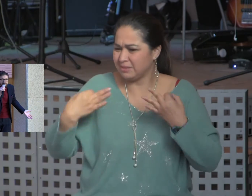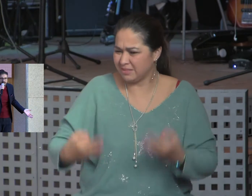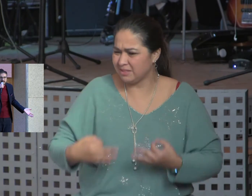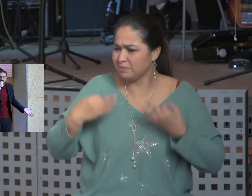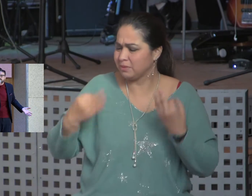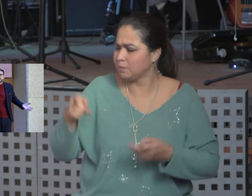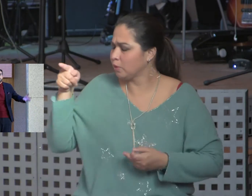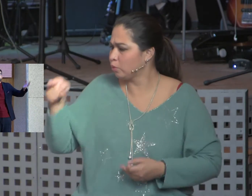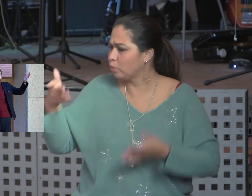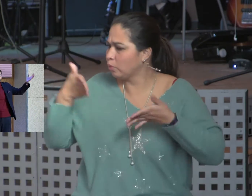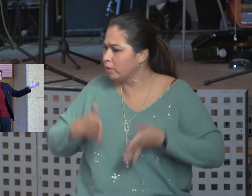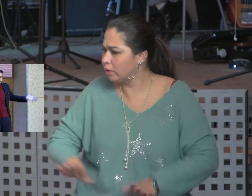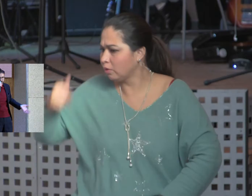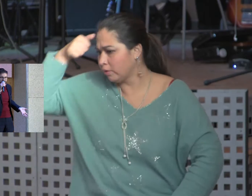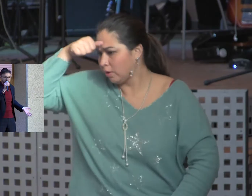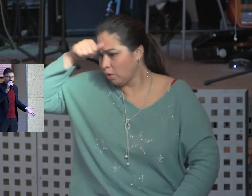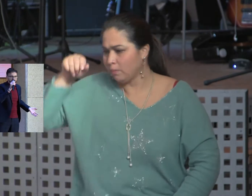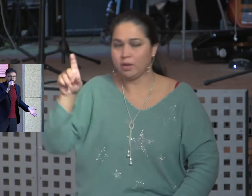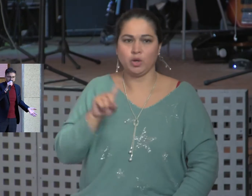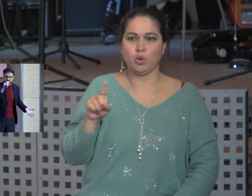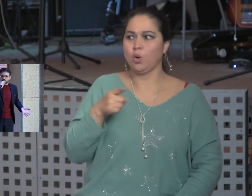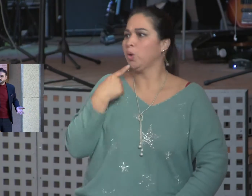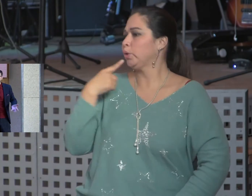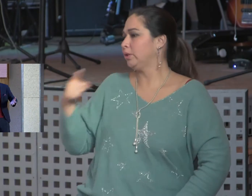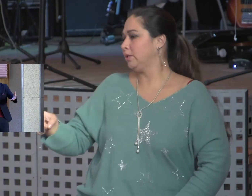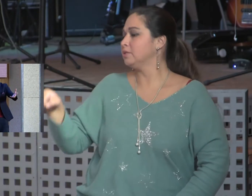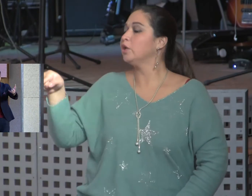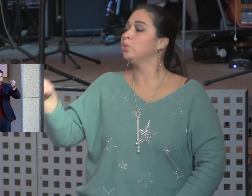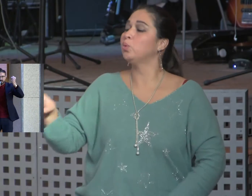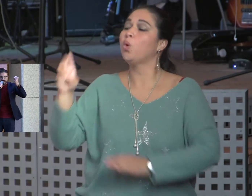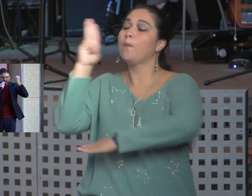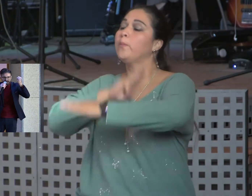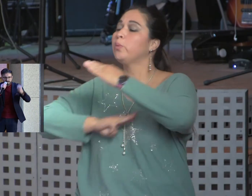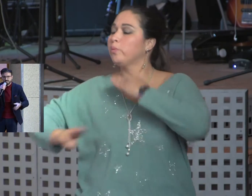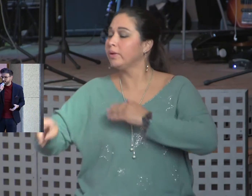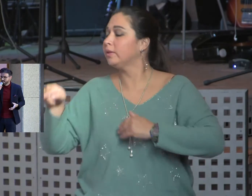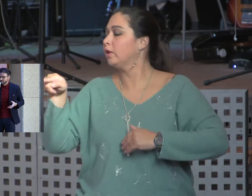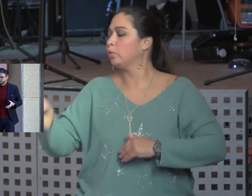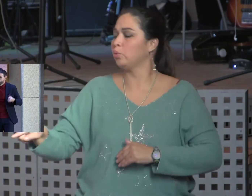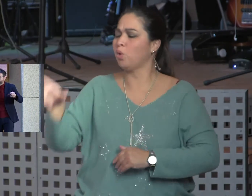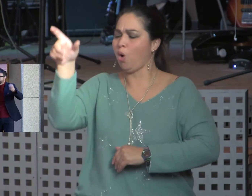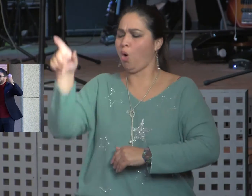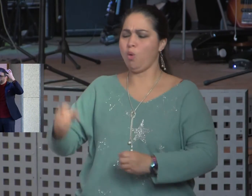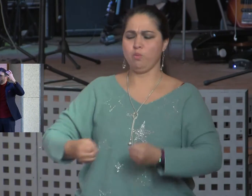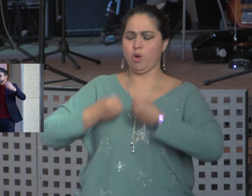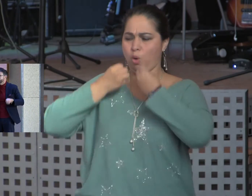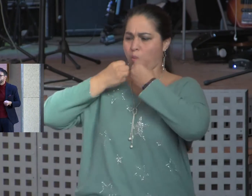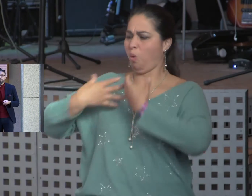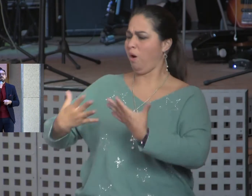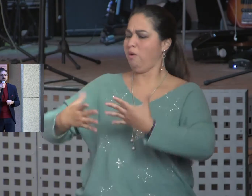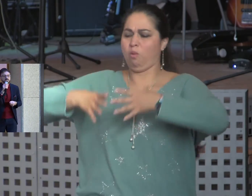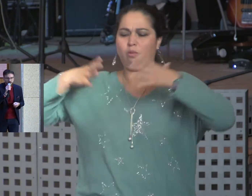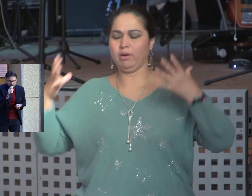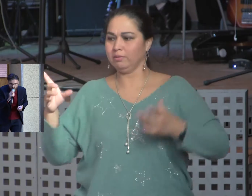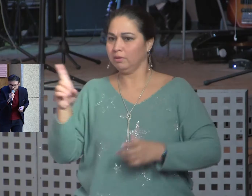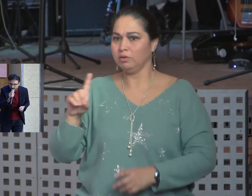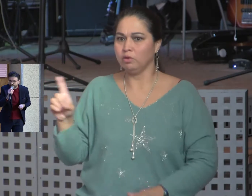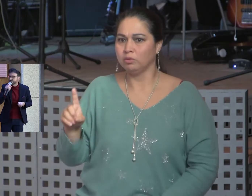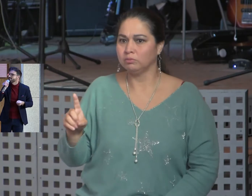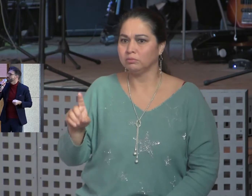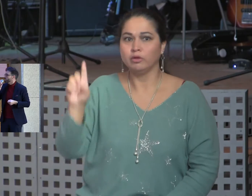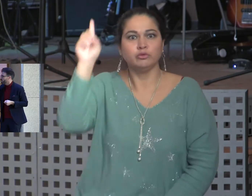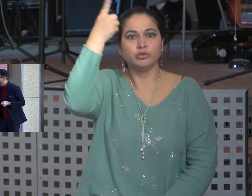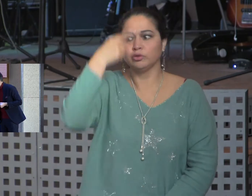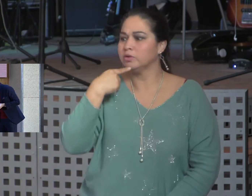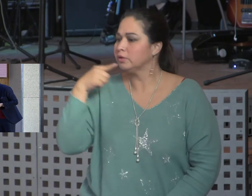nombre nunca, ni gran profeta. No le dice Ezequiel, profeta grande. No, no. Hijo de